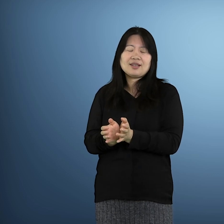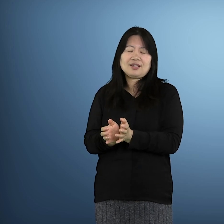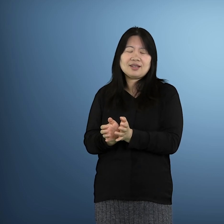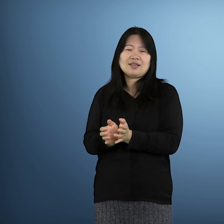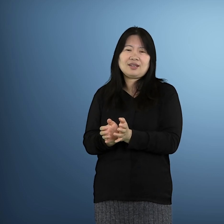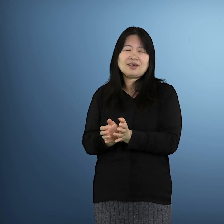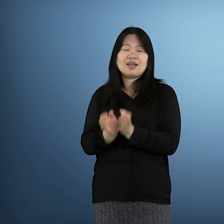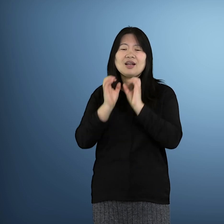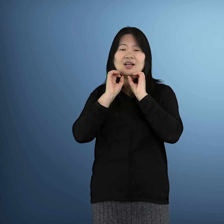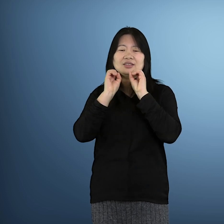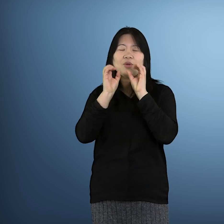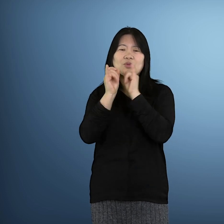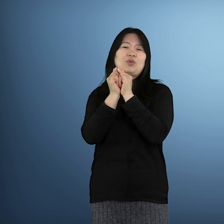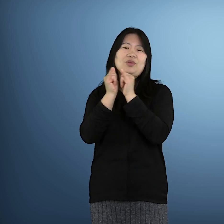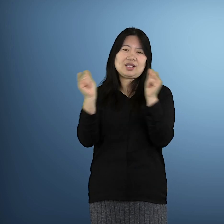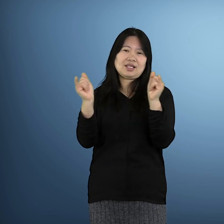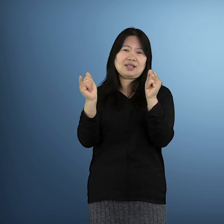국가의